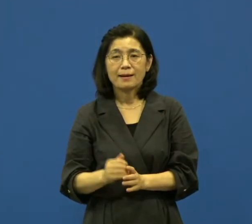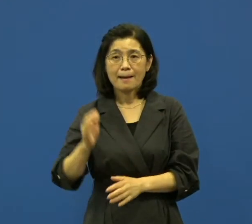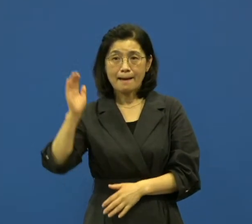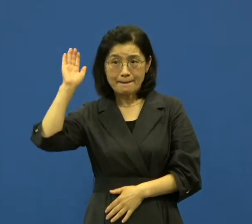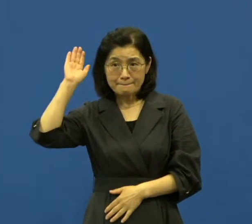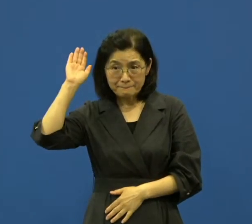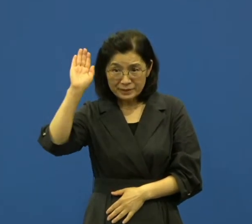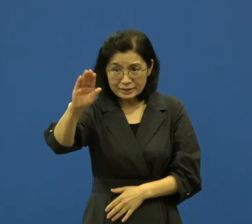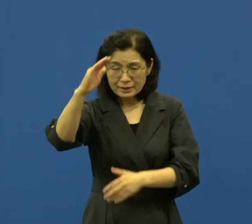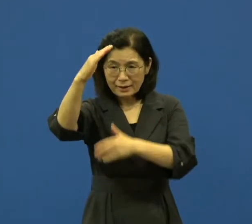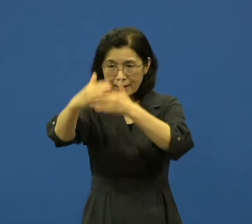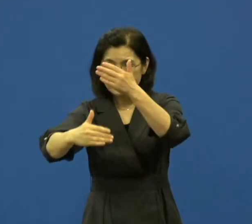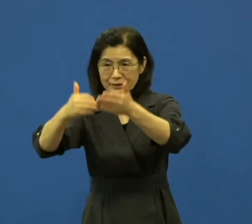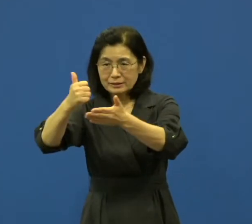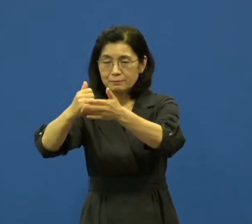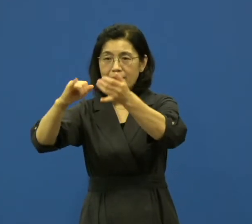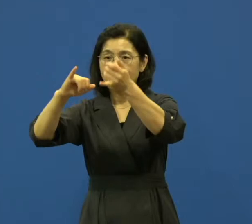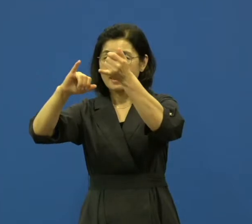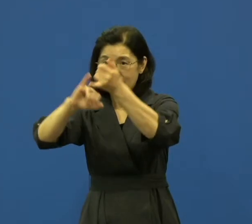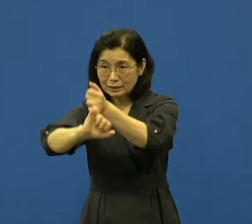현재처럼 보여지게 되는 거예요.